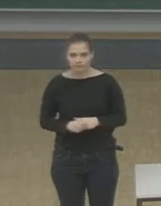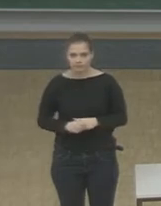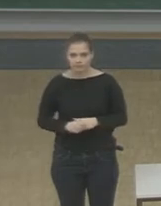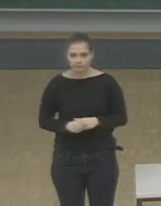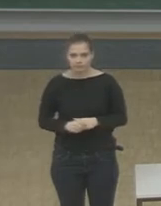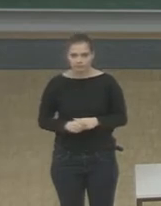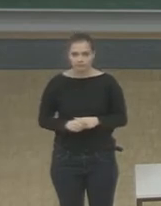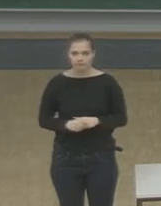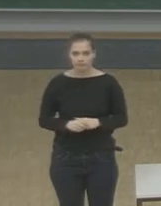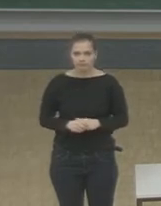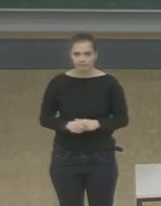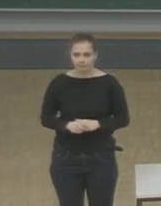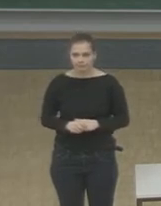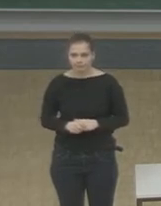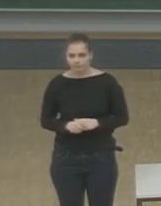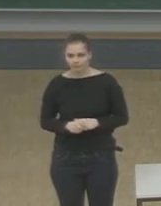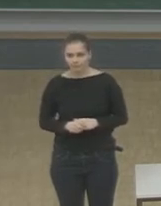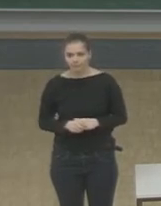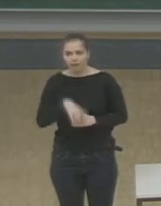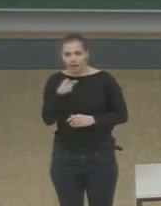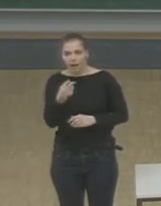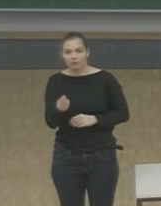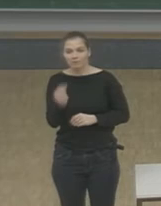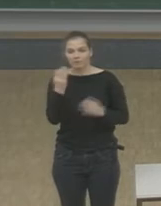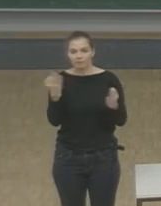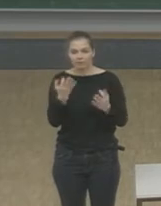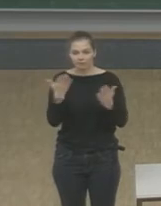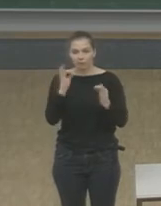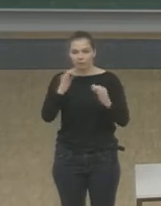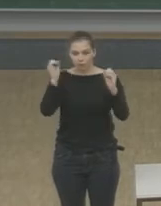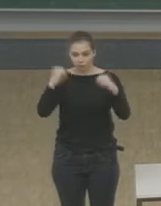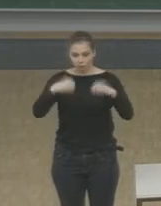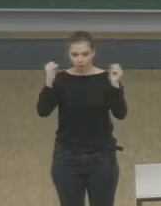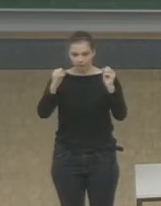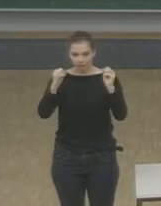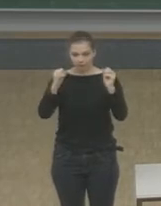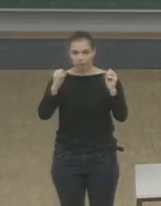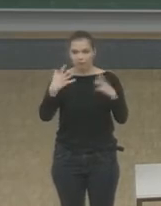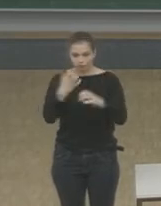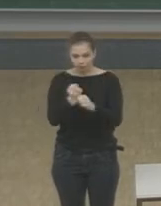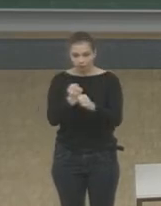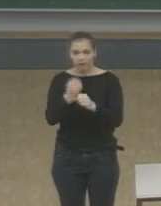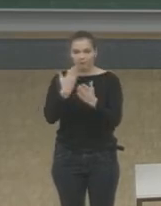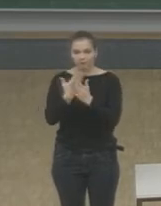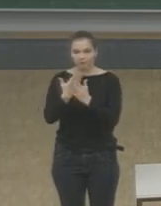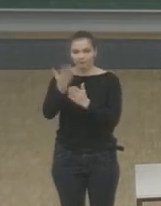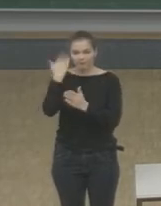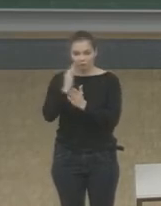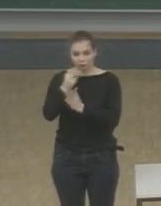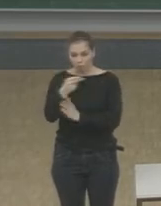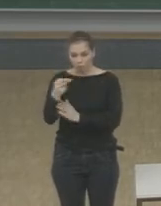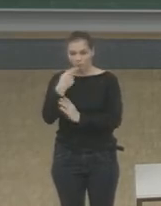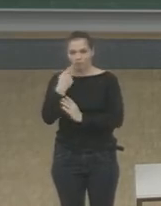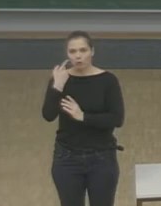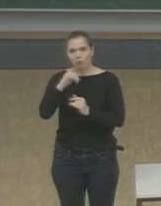Andererseits ist darauf hinzuweisen, dass der Aspekt der nötigen Konsensfindung schon bei Humboldt selbst dazu führte, dass neben